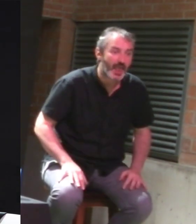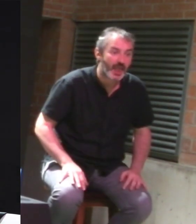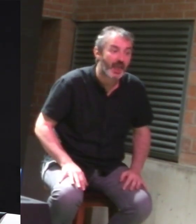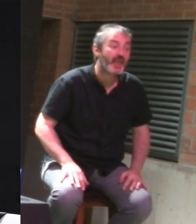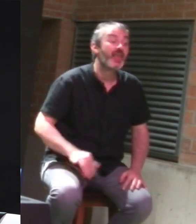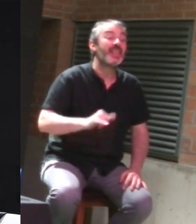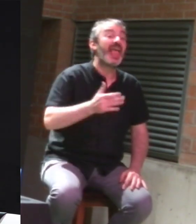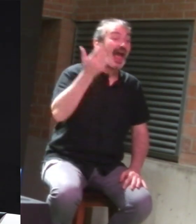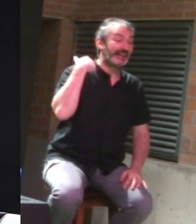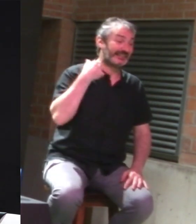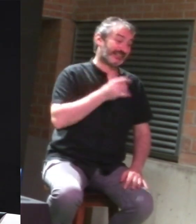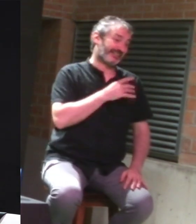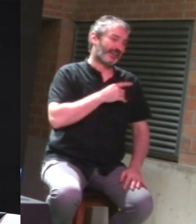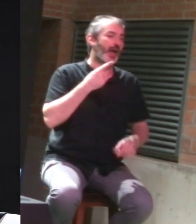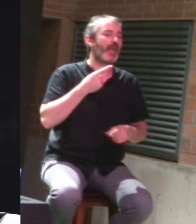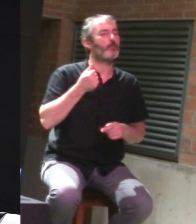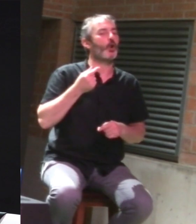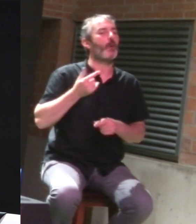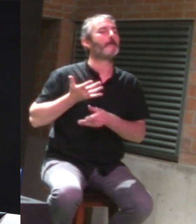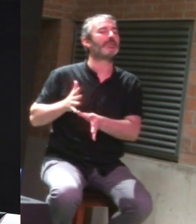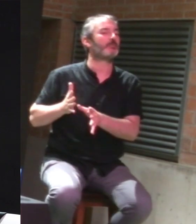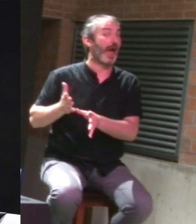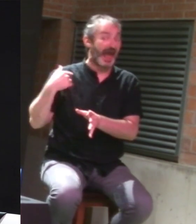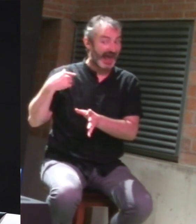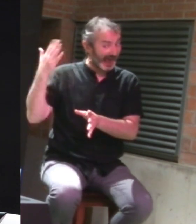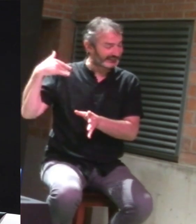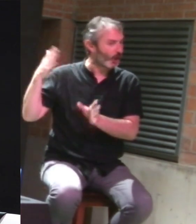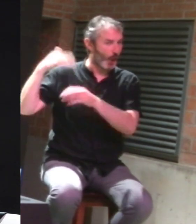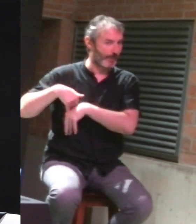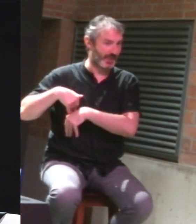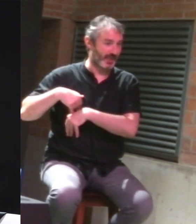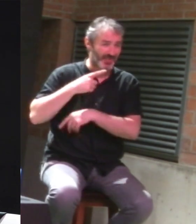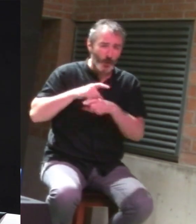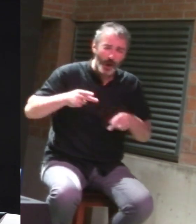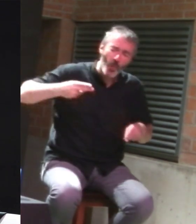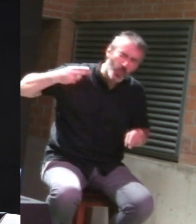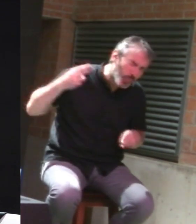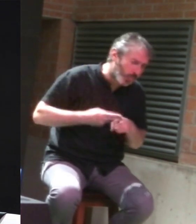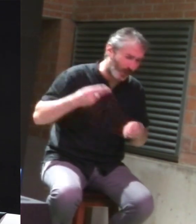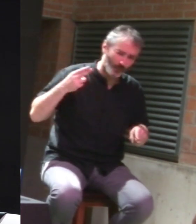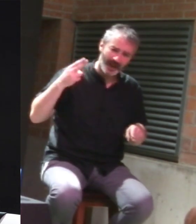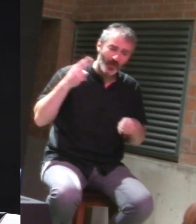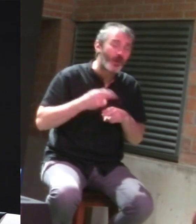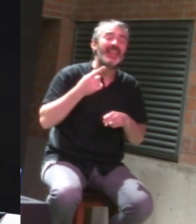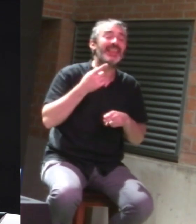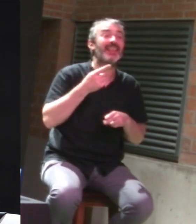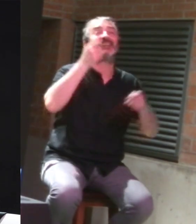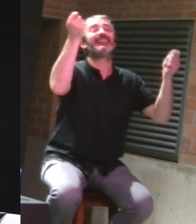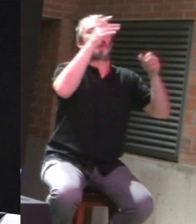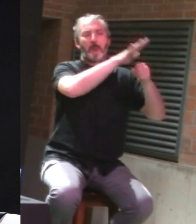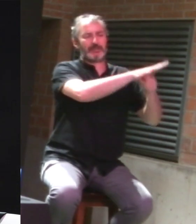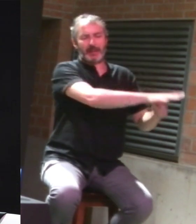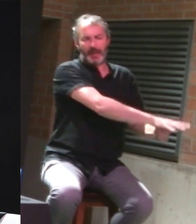caixes de resistència obreres. Llavors serà una vaga duríssima, però increïblement super invisibilitzada. Només